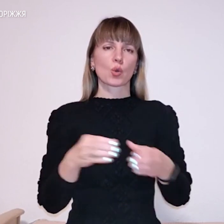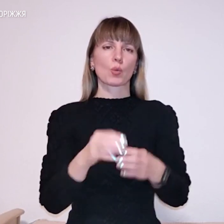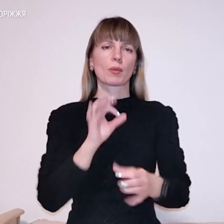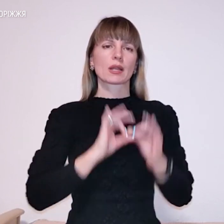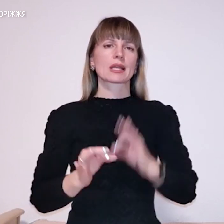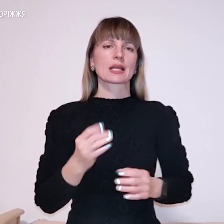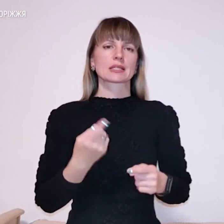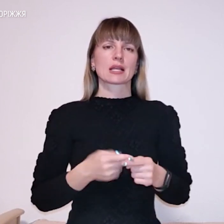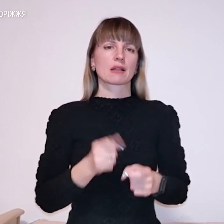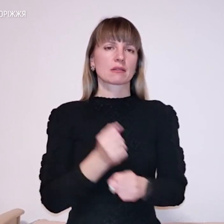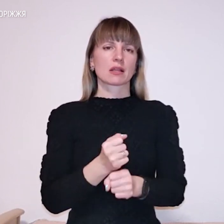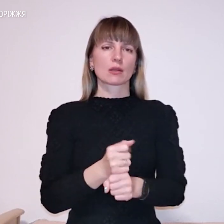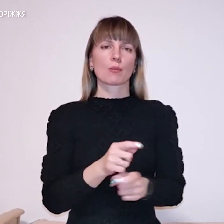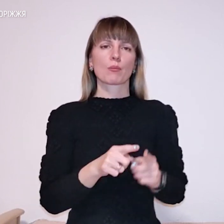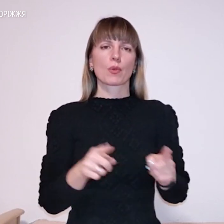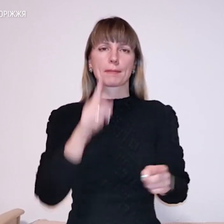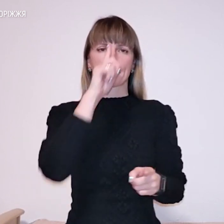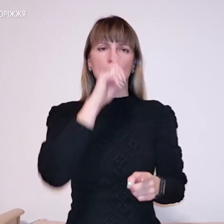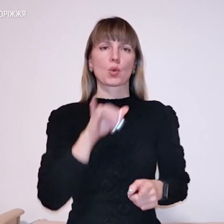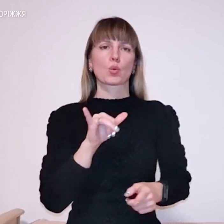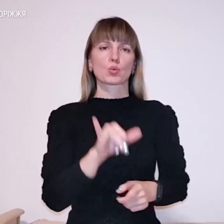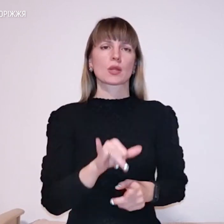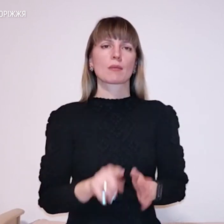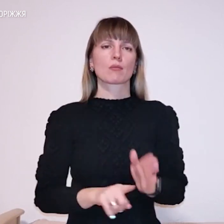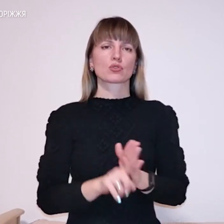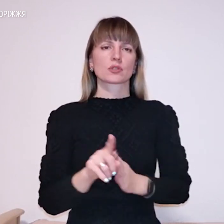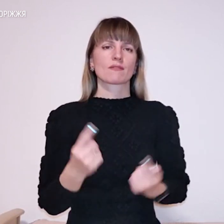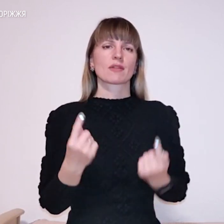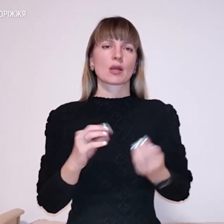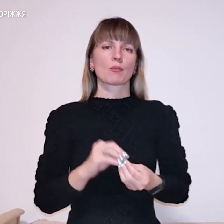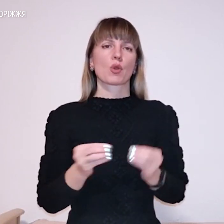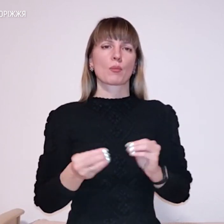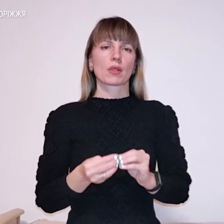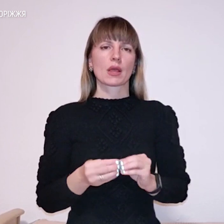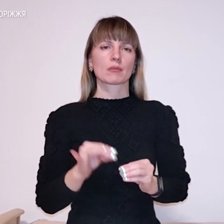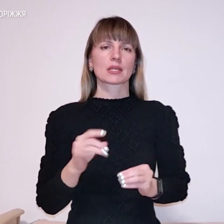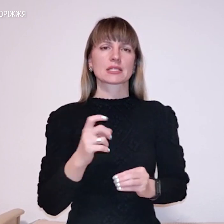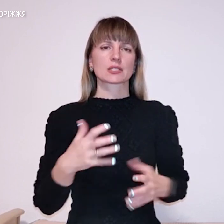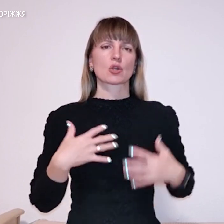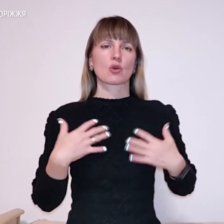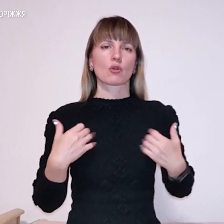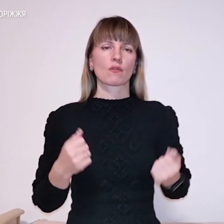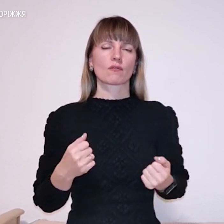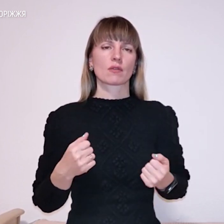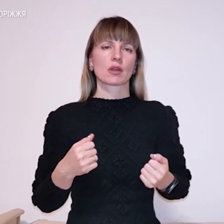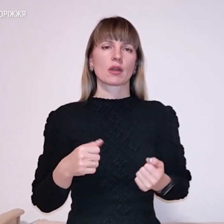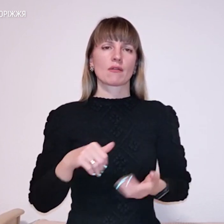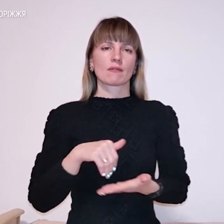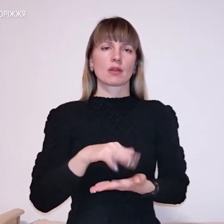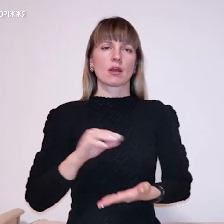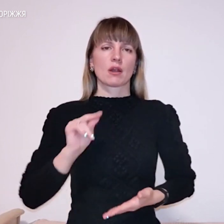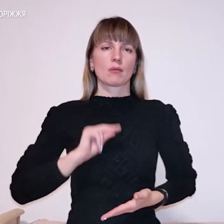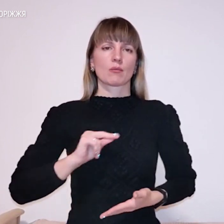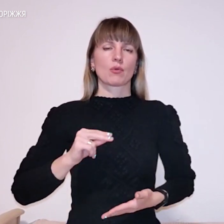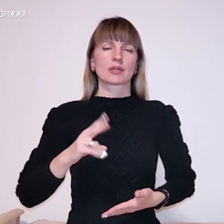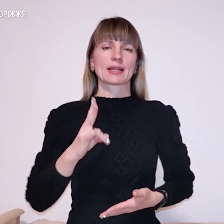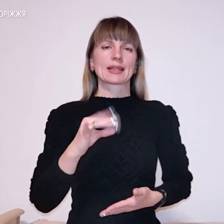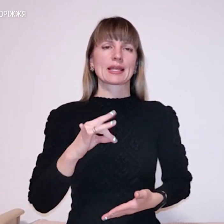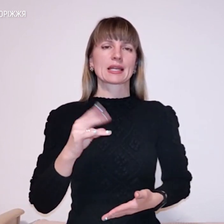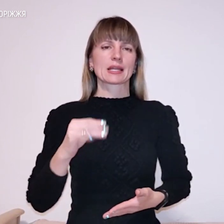не робить, то протягом місяця у неї починаються великі проблеми із здоров'ям. Відмовляють нирки, печінка, неправильно працює